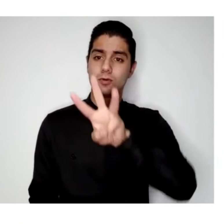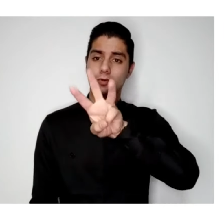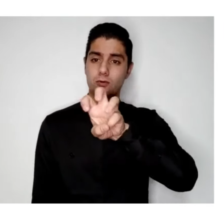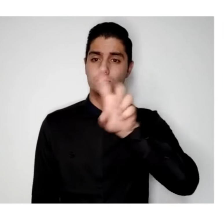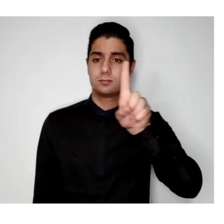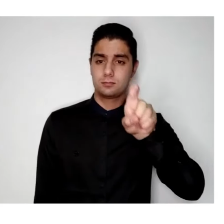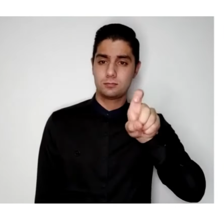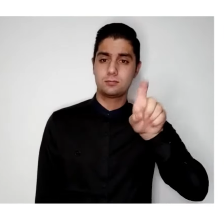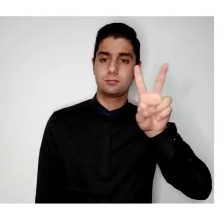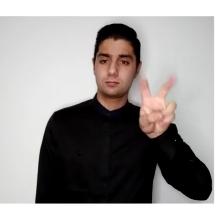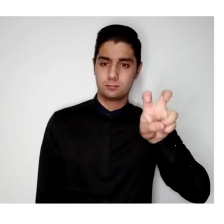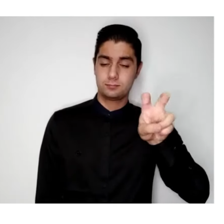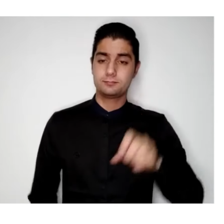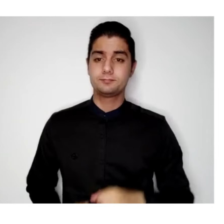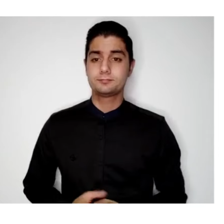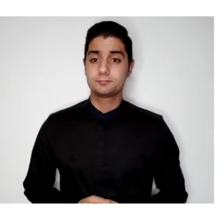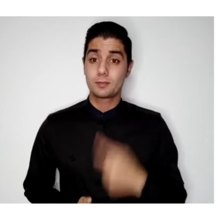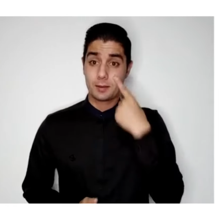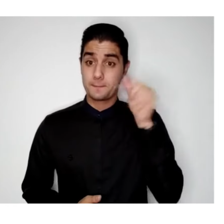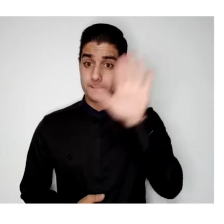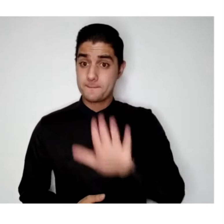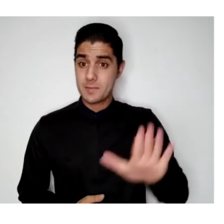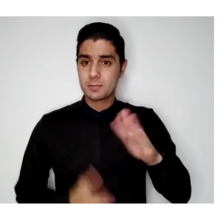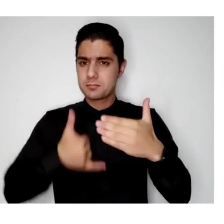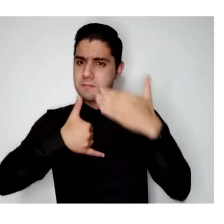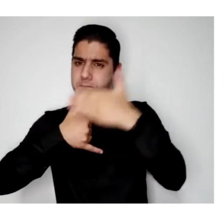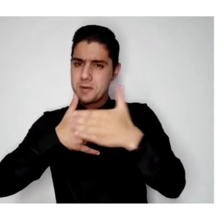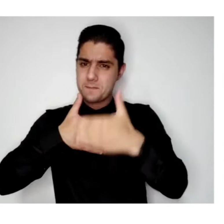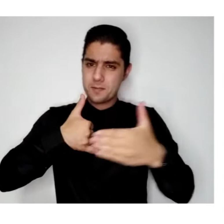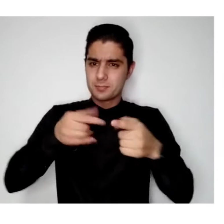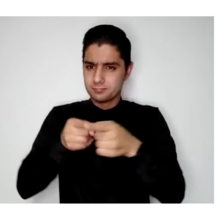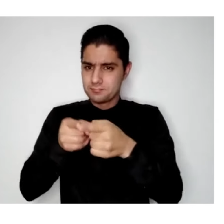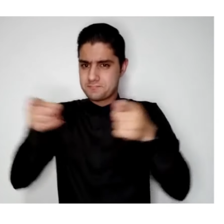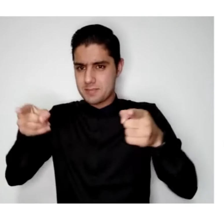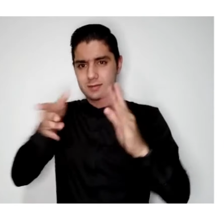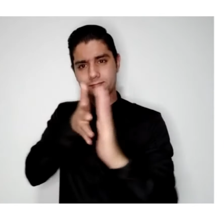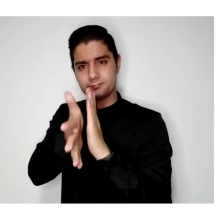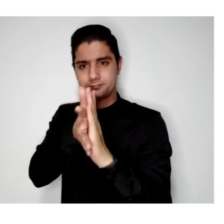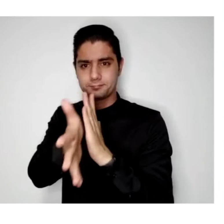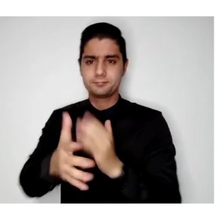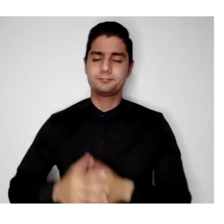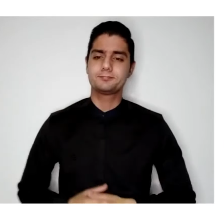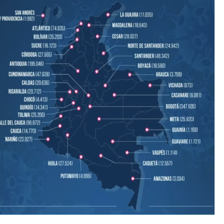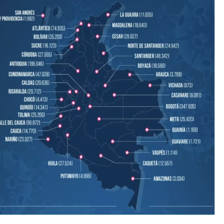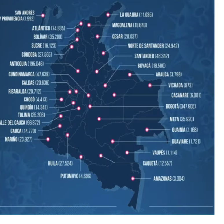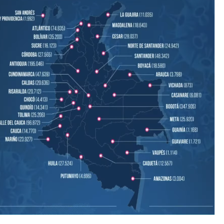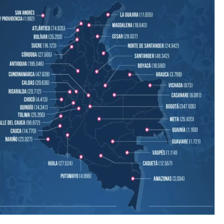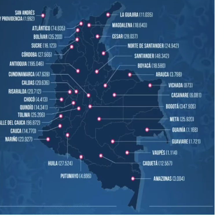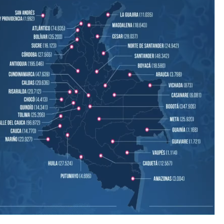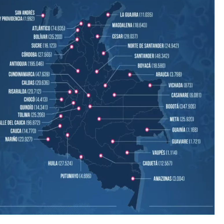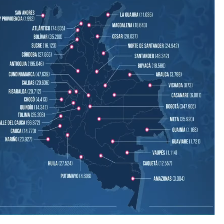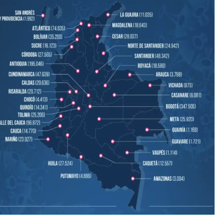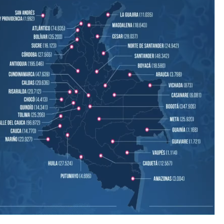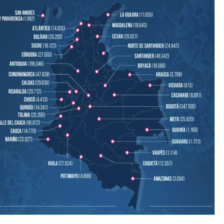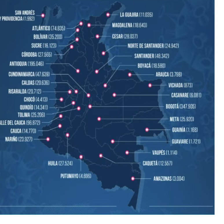1.111.867. En el mapa puedes ver la información detallada por departamento.